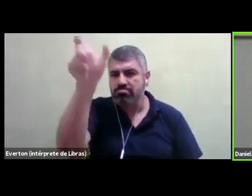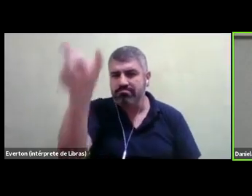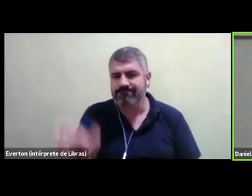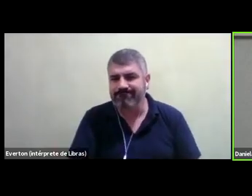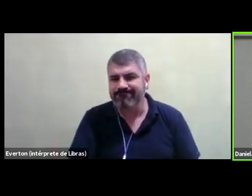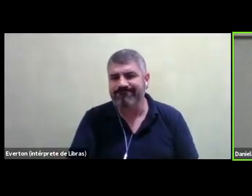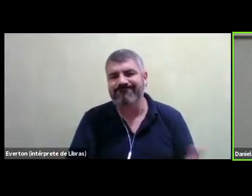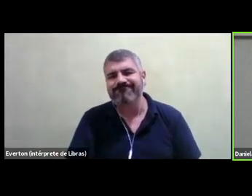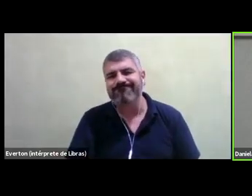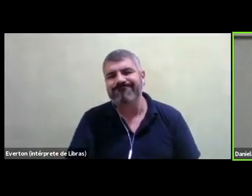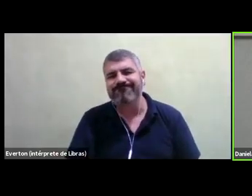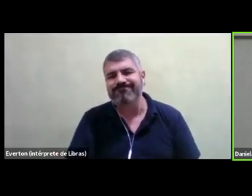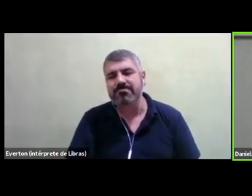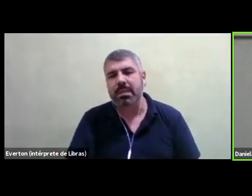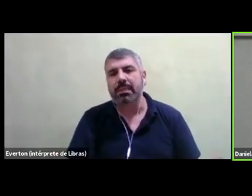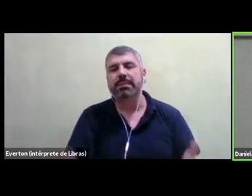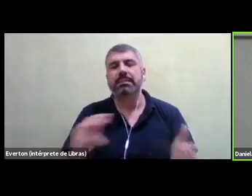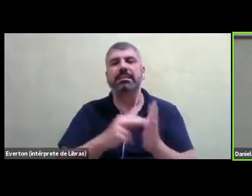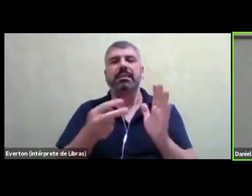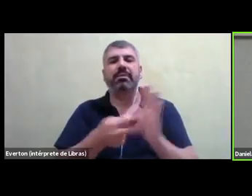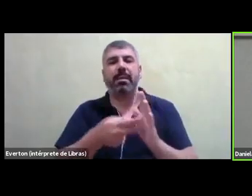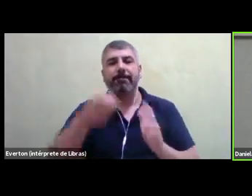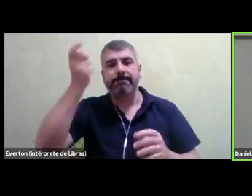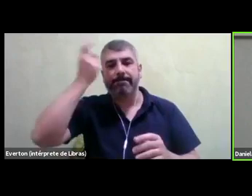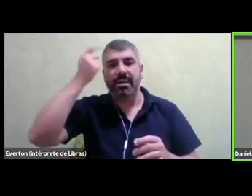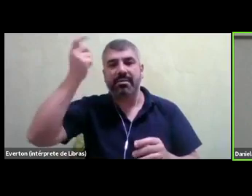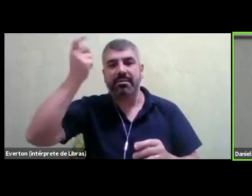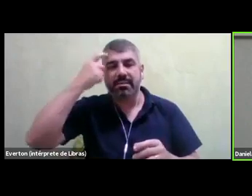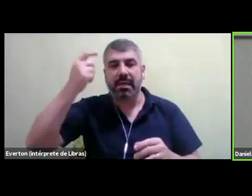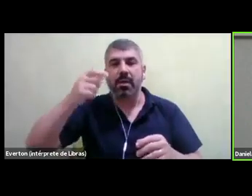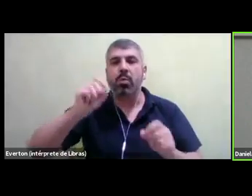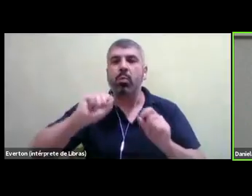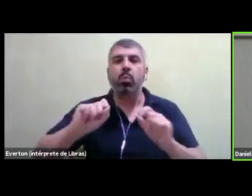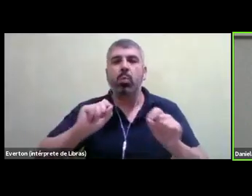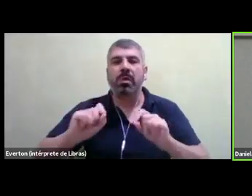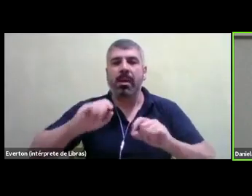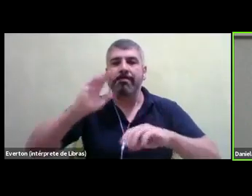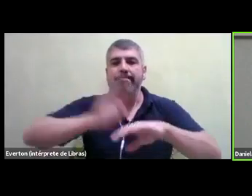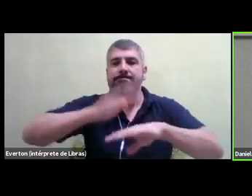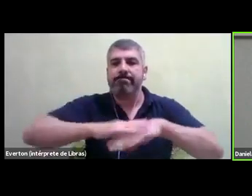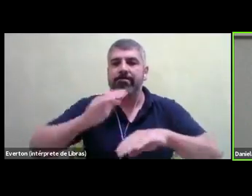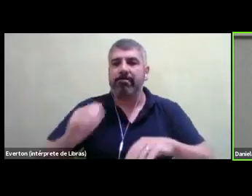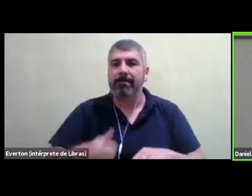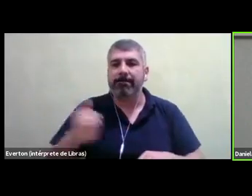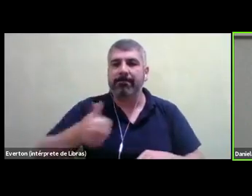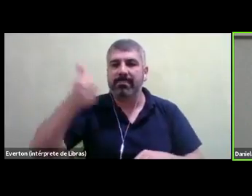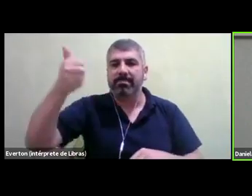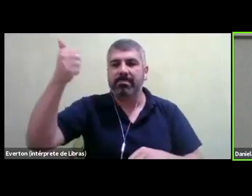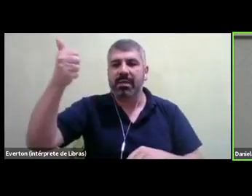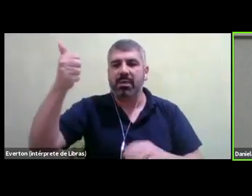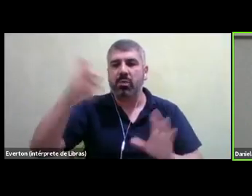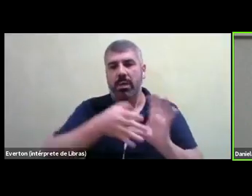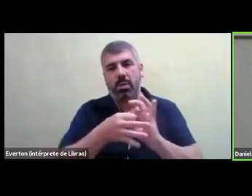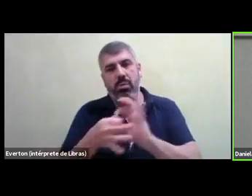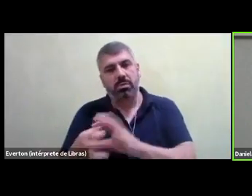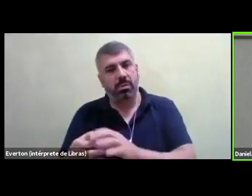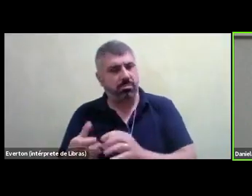significa que não vão ser pensadas ações para melhorias nesses